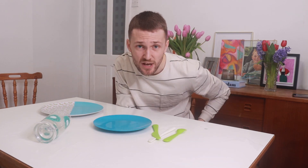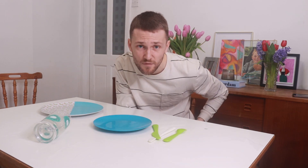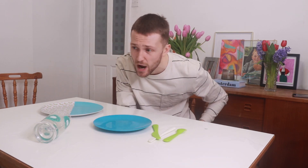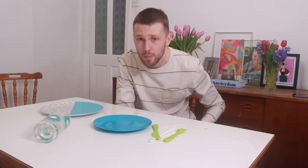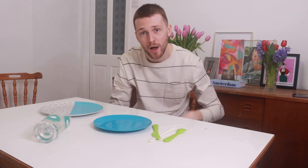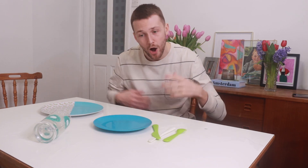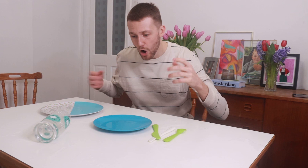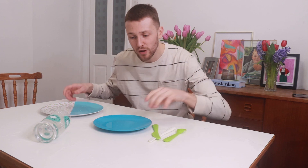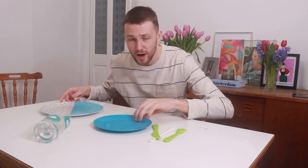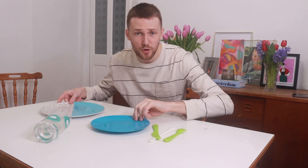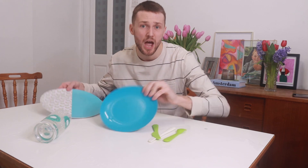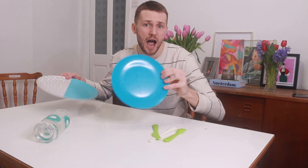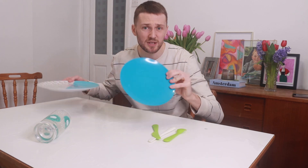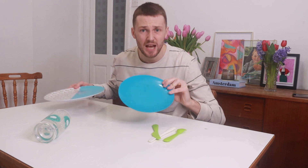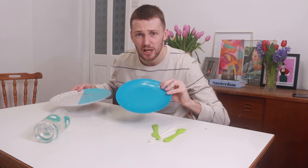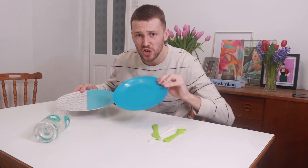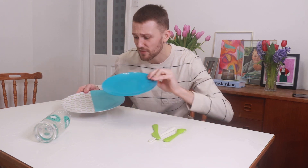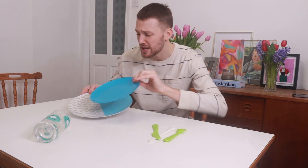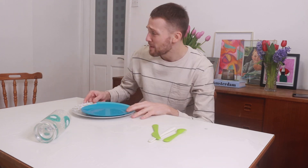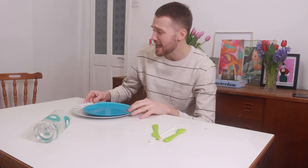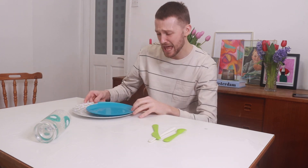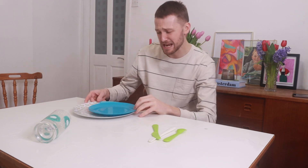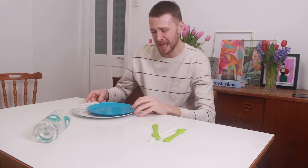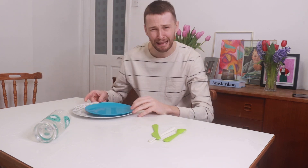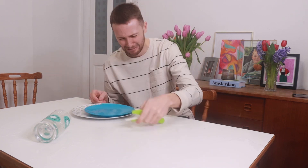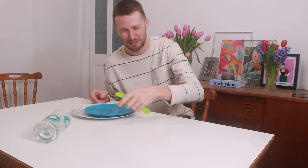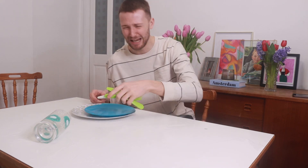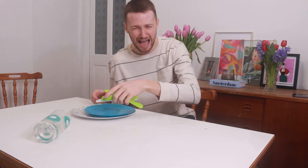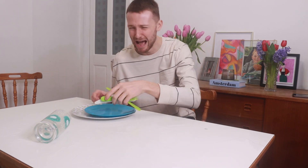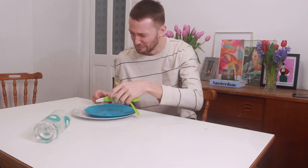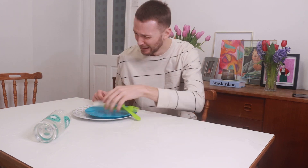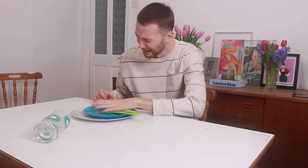tro nesaf pawb, hwyl fawr am sy'n taclo swyddi. Bethan! William!